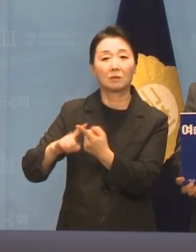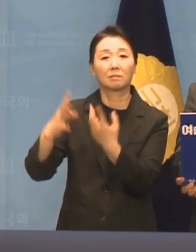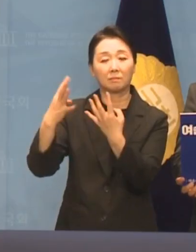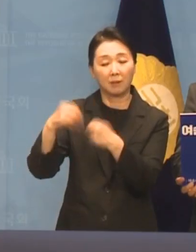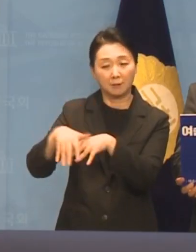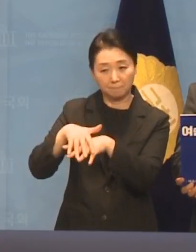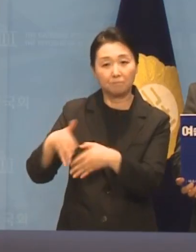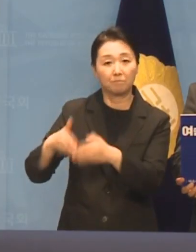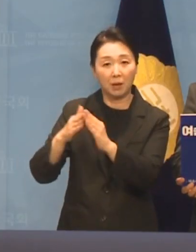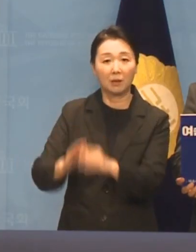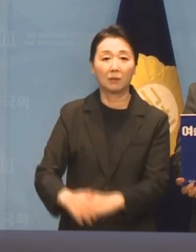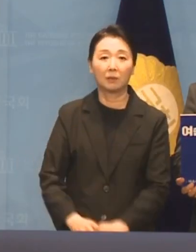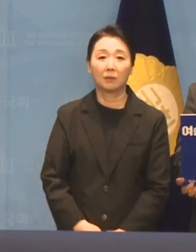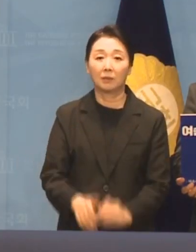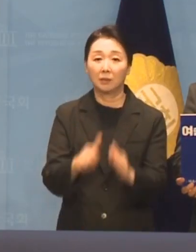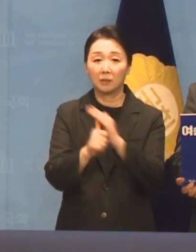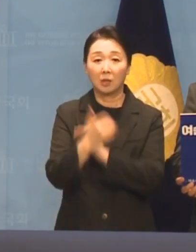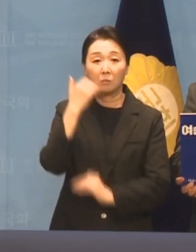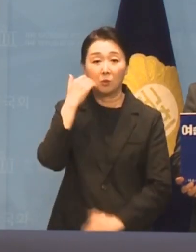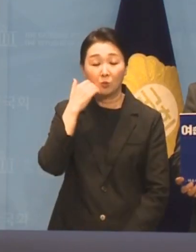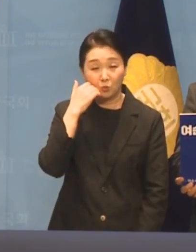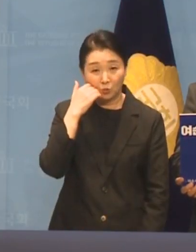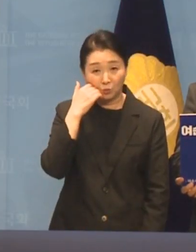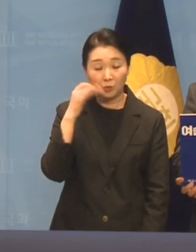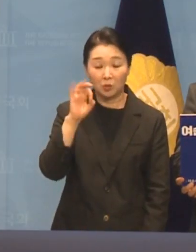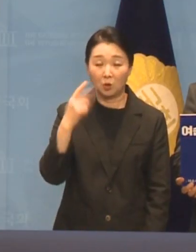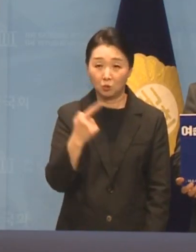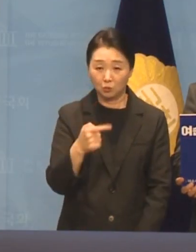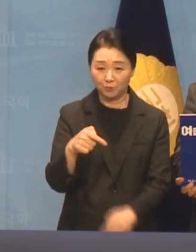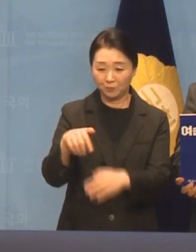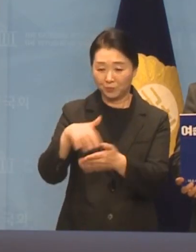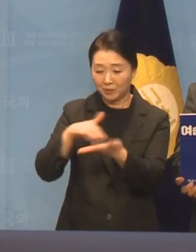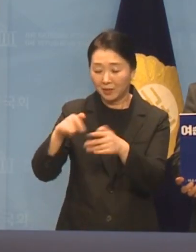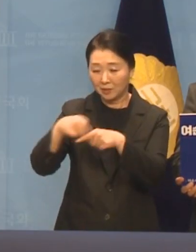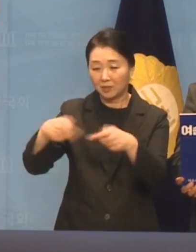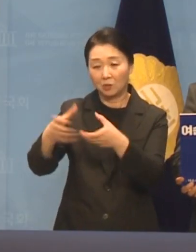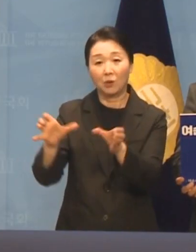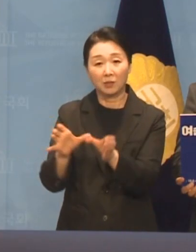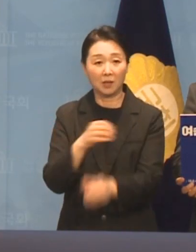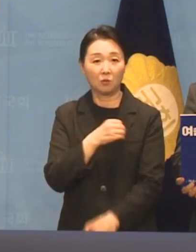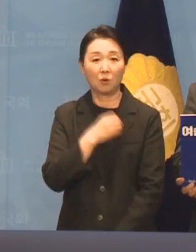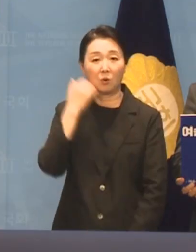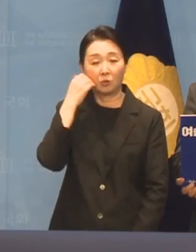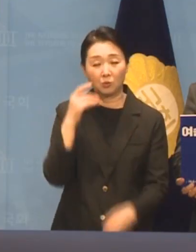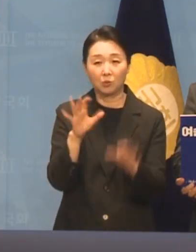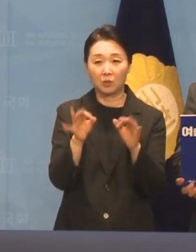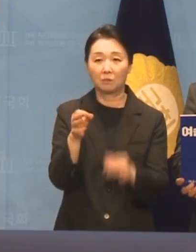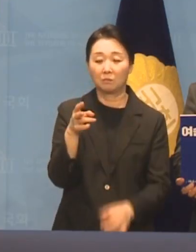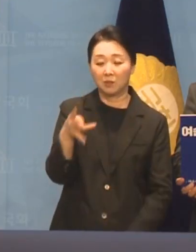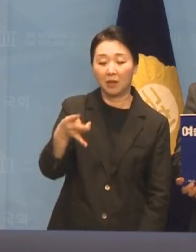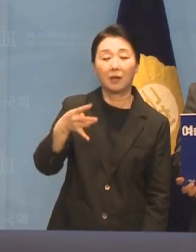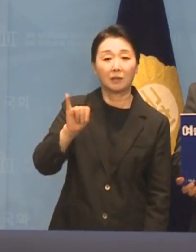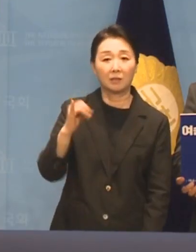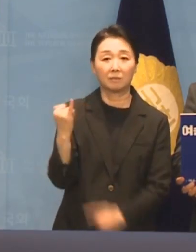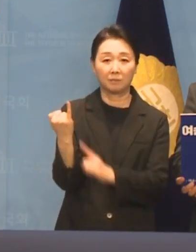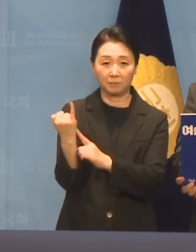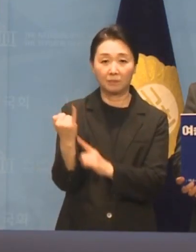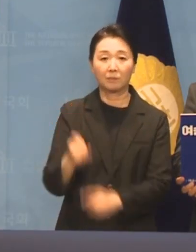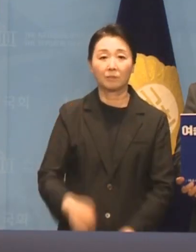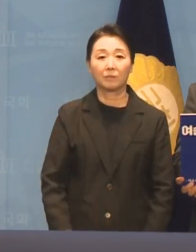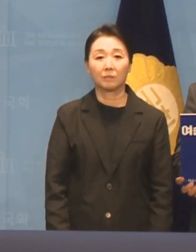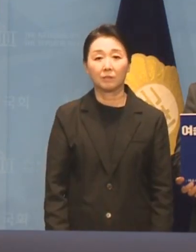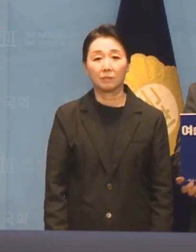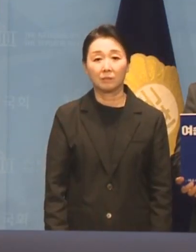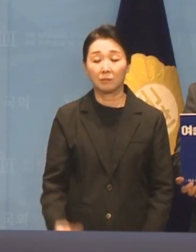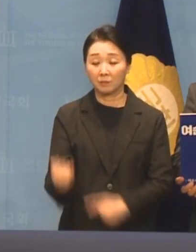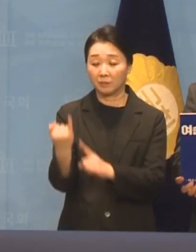있습니다. 그 대표적인 사례가 여순사건 작성기획단 단원 김계리 변호사입니다.